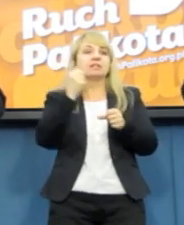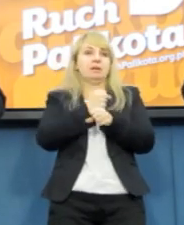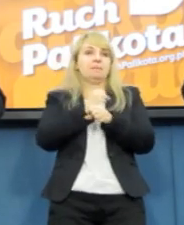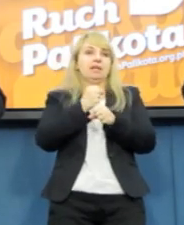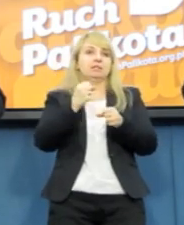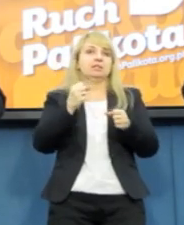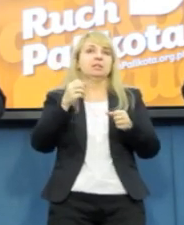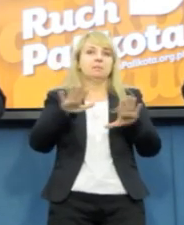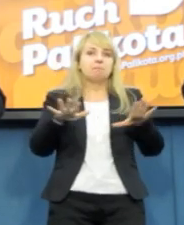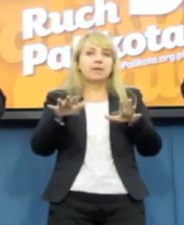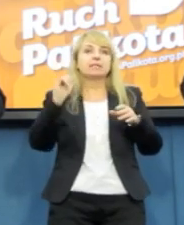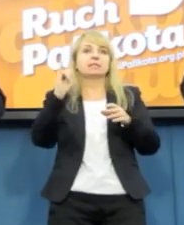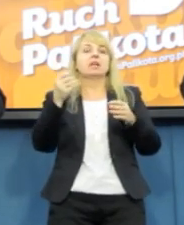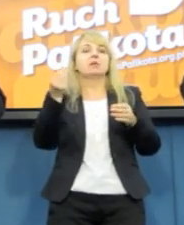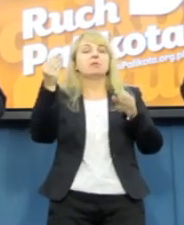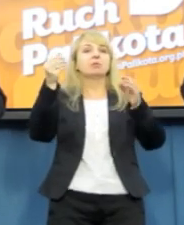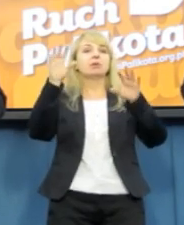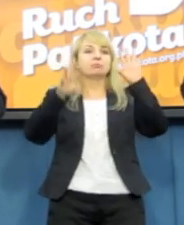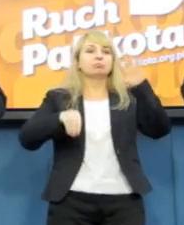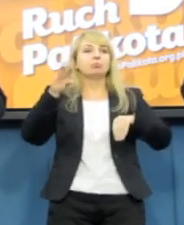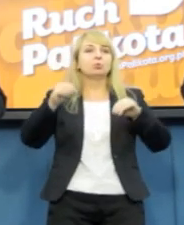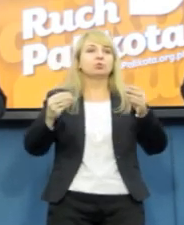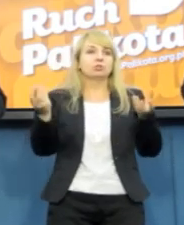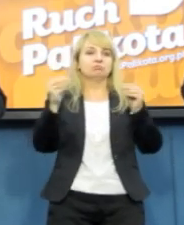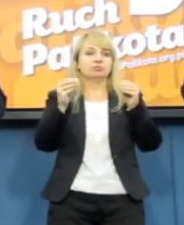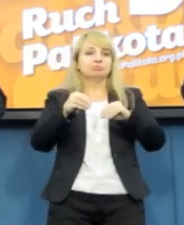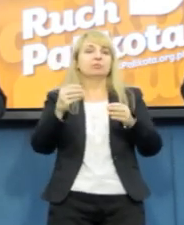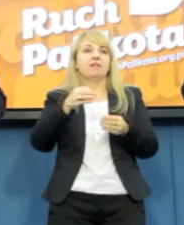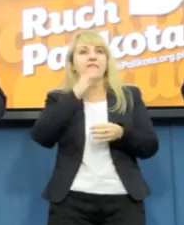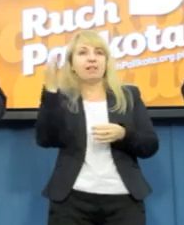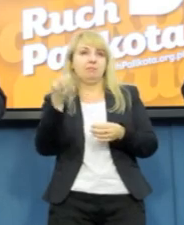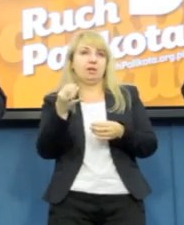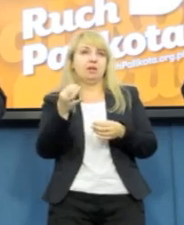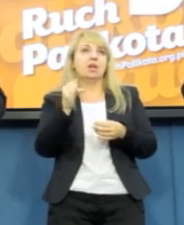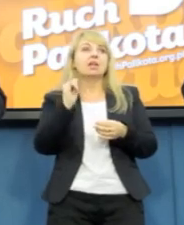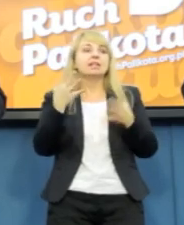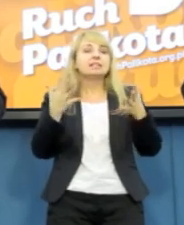wpływy z podatków do budżetu. Dlatego mamy nadzieję i apelujemy do innych partii o poparcie tego naszego projektu.